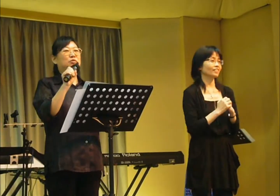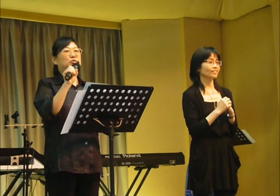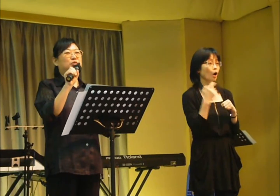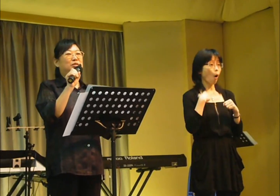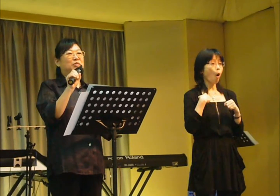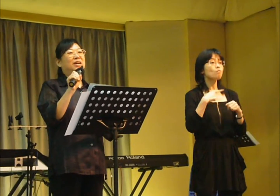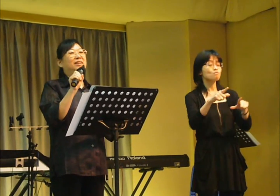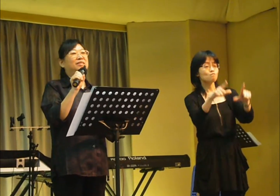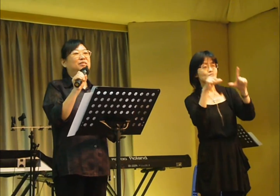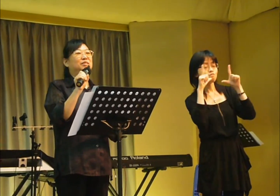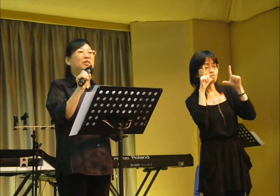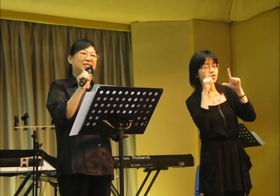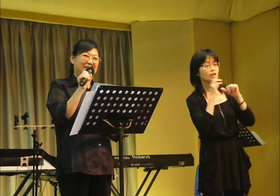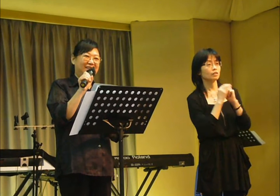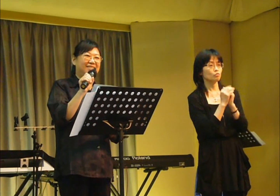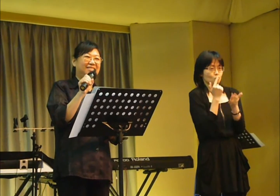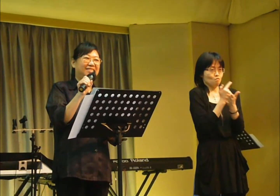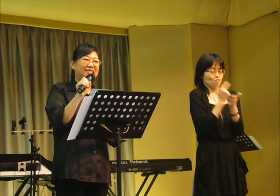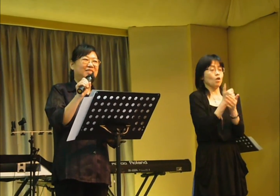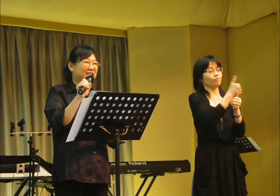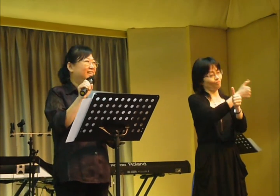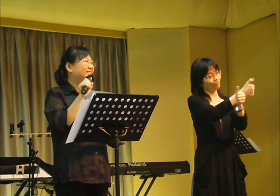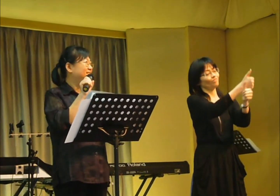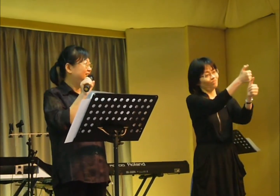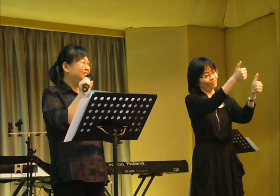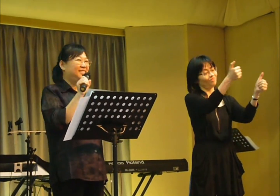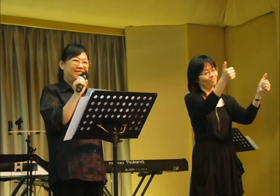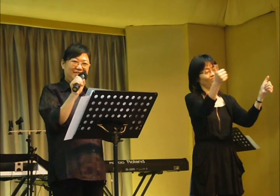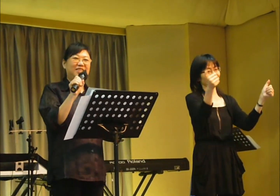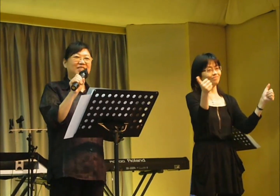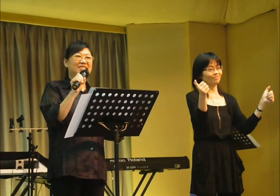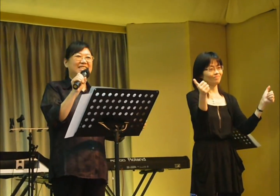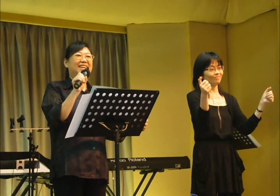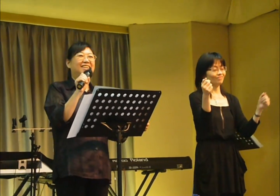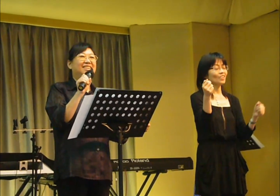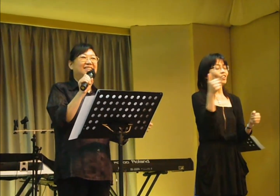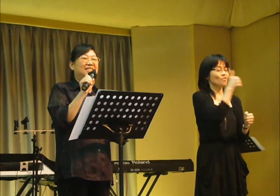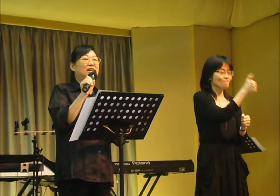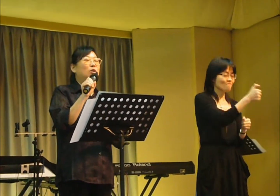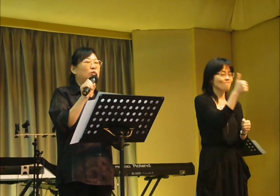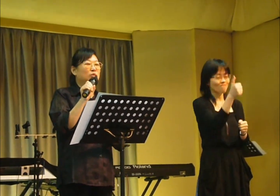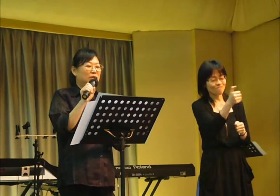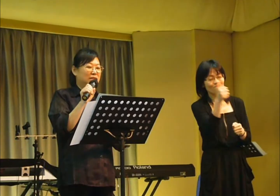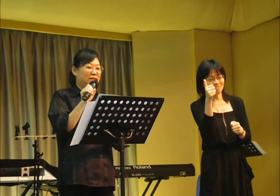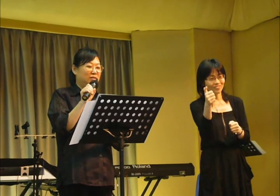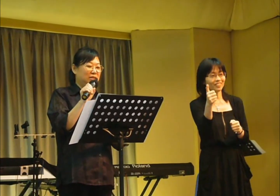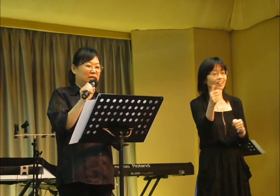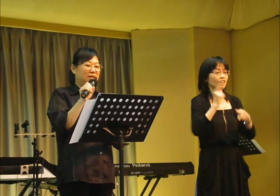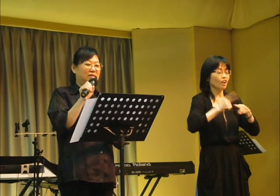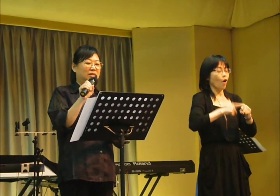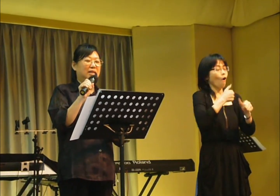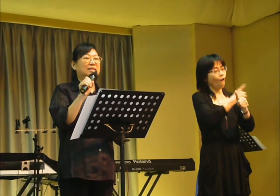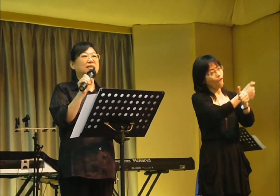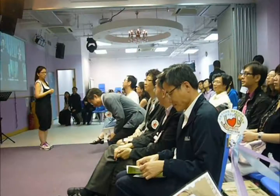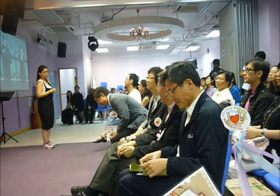主要都係要多謝，多謝，就多謝，真係好多謝，多謝我哋嘅法光傳